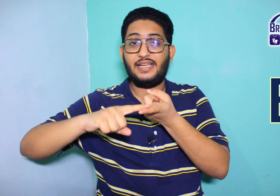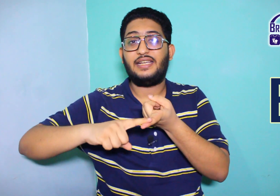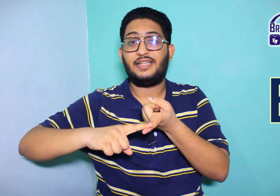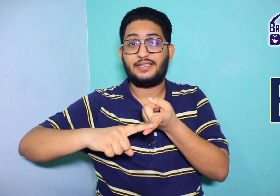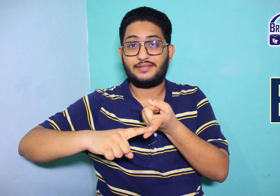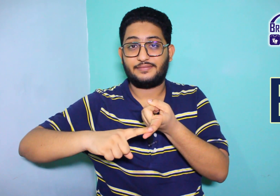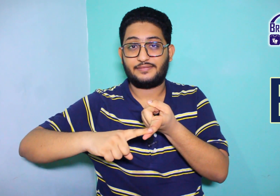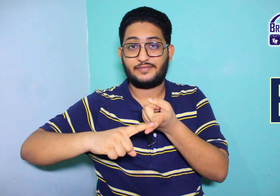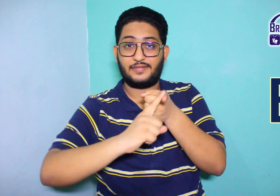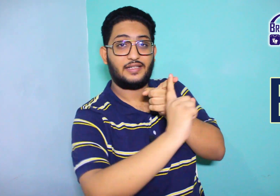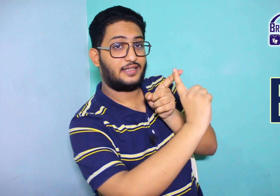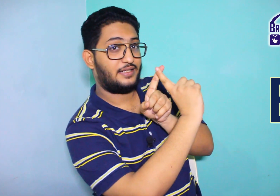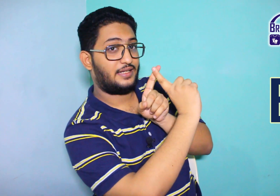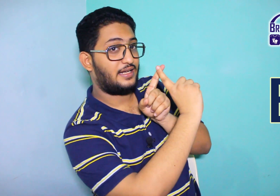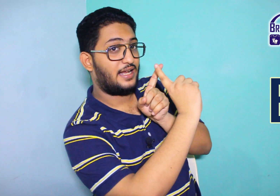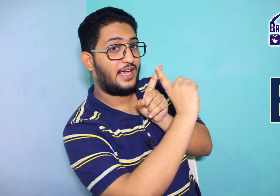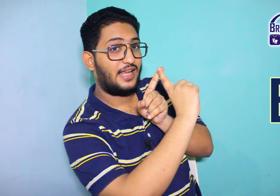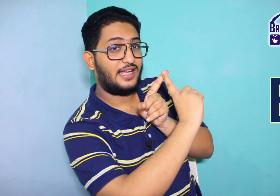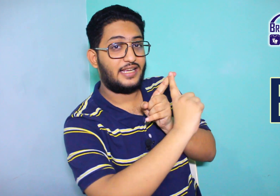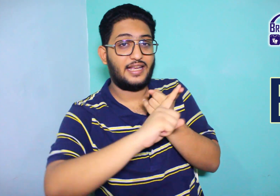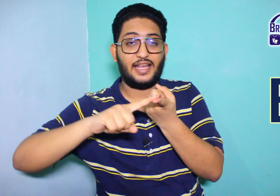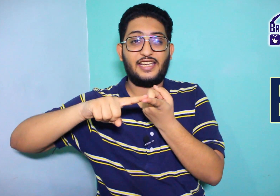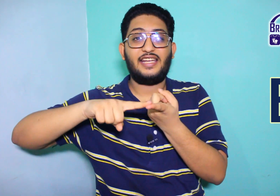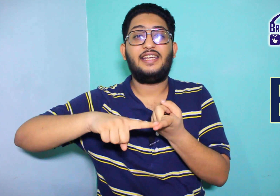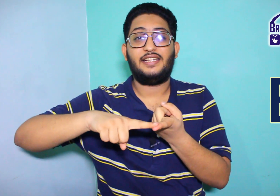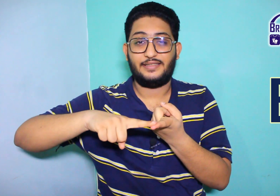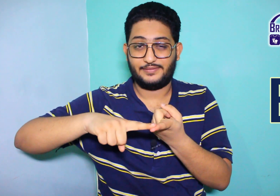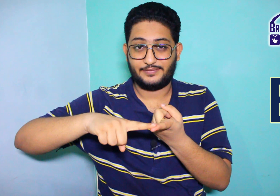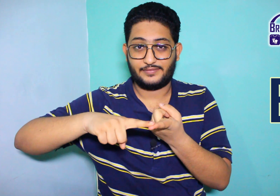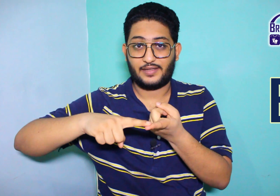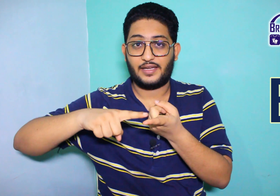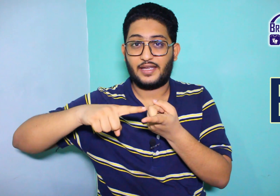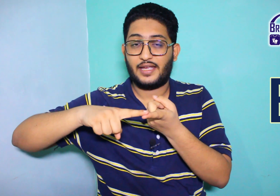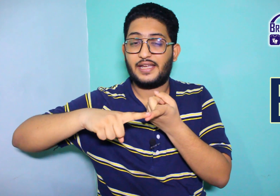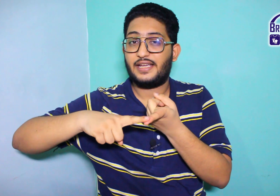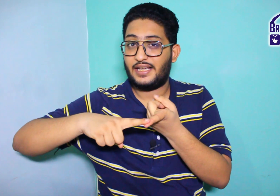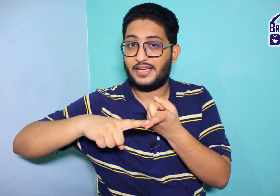ई। ये देखें ई ई